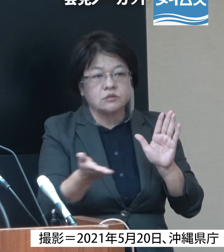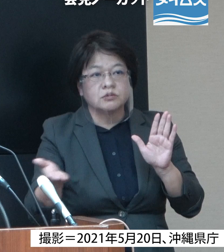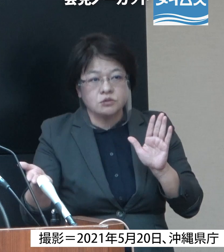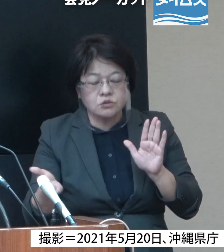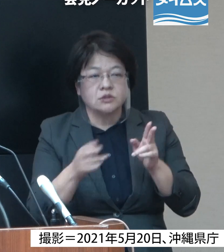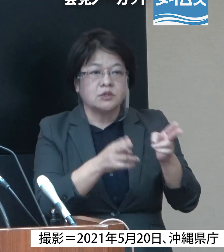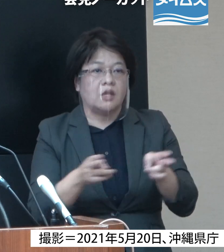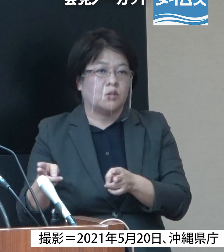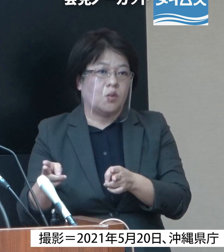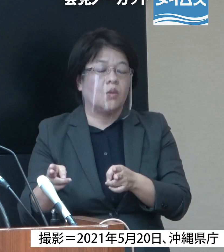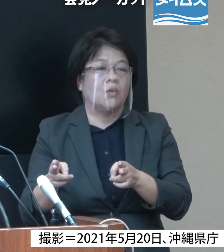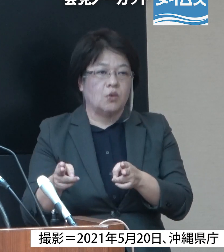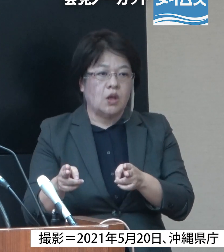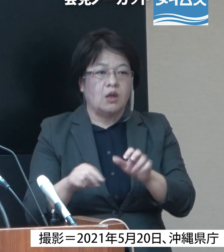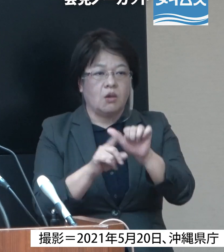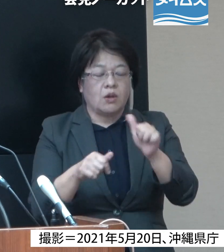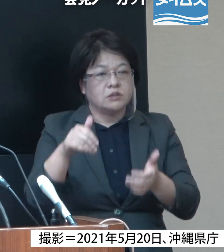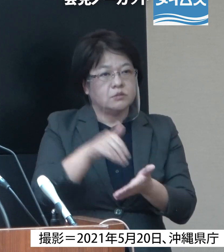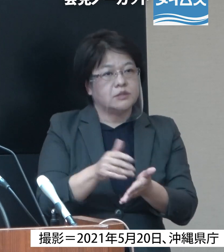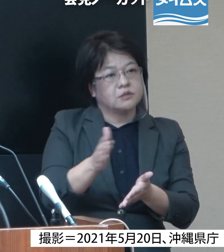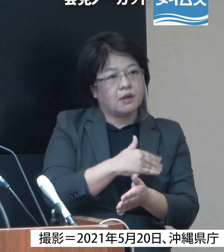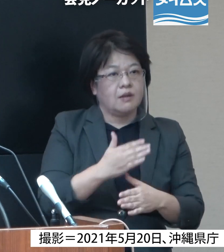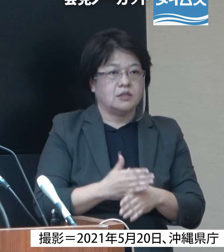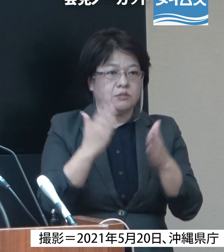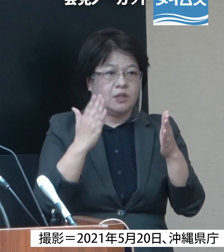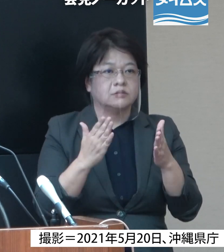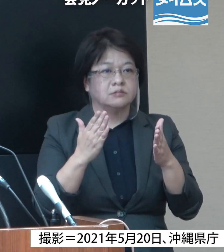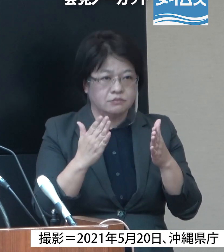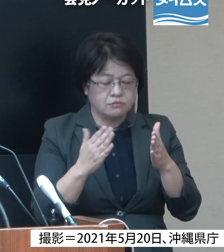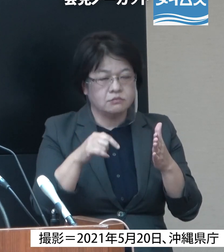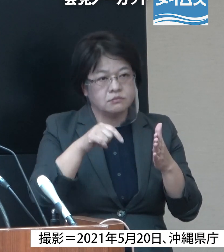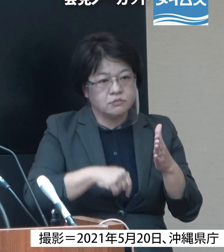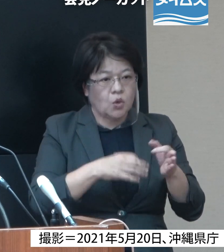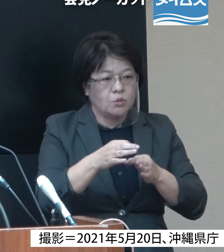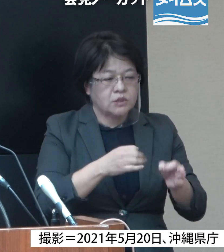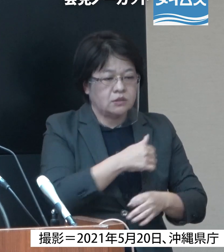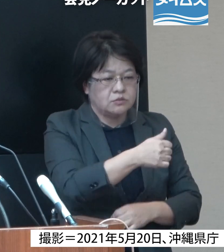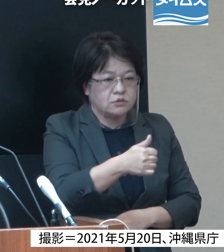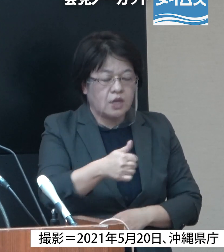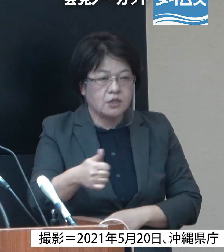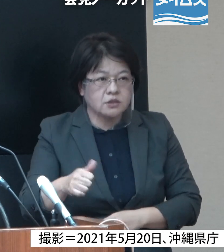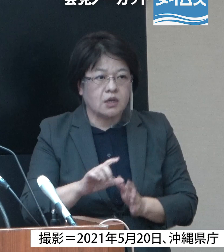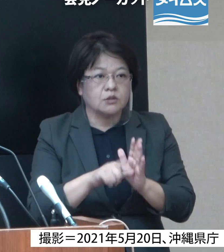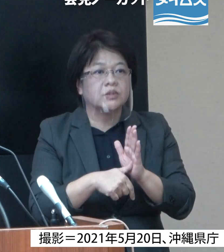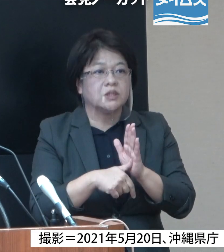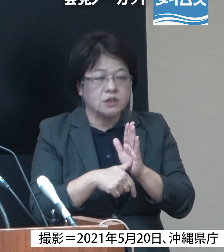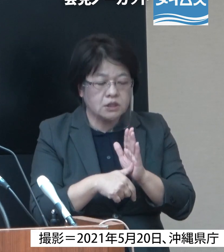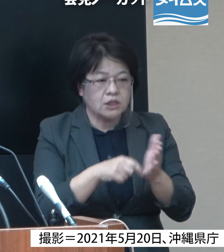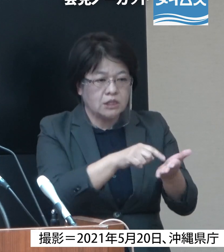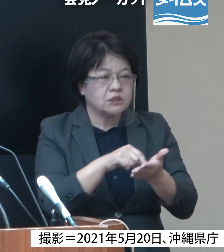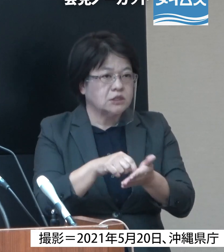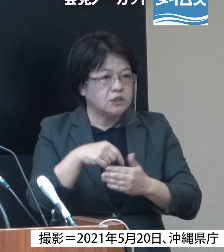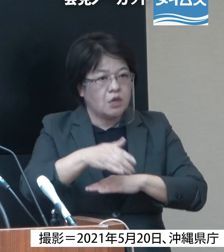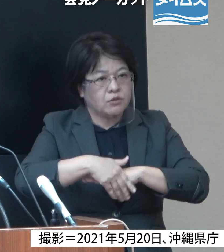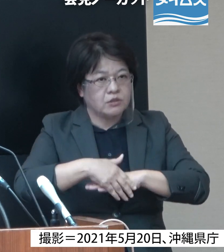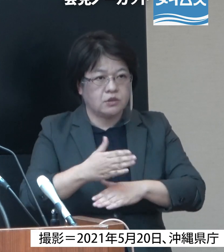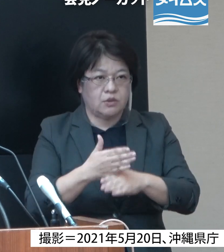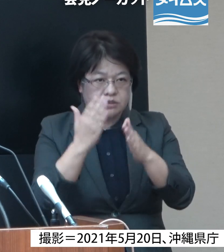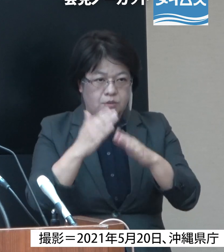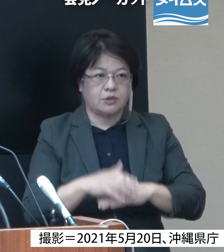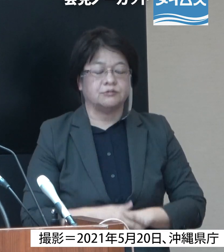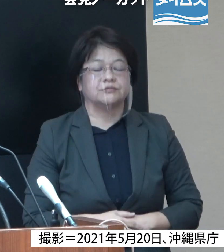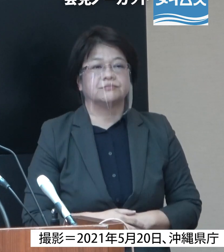度も今月末から認証に向けた巡回を行い、対象店舗からの申請受付を開始いたします